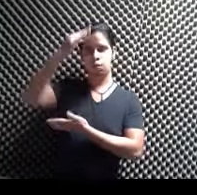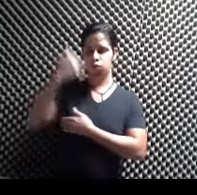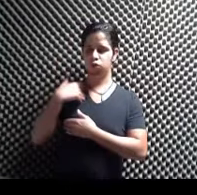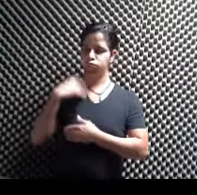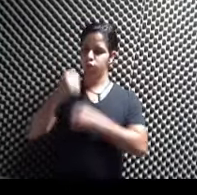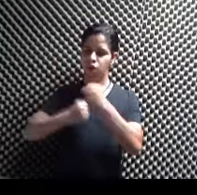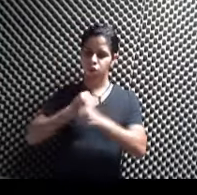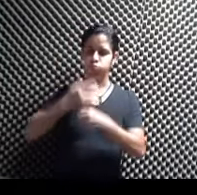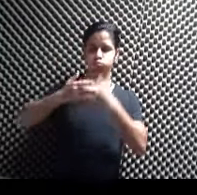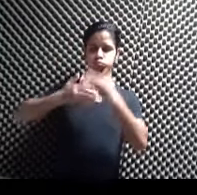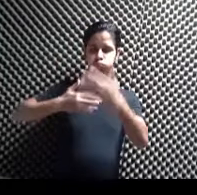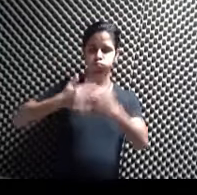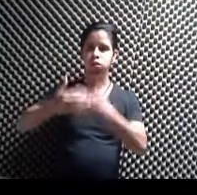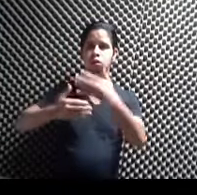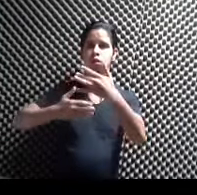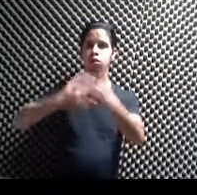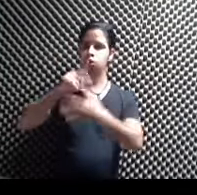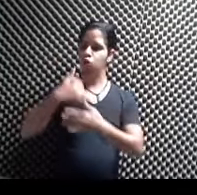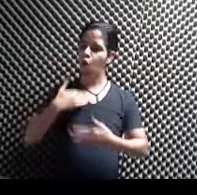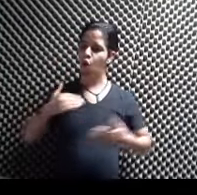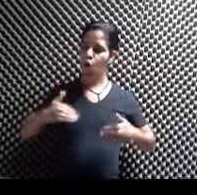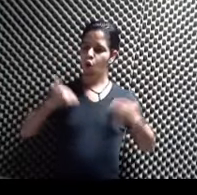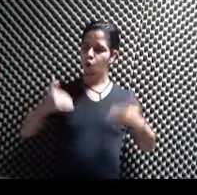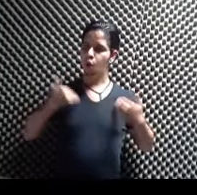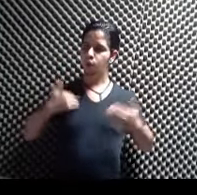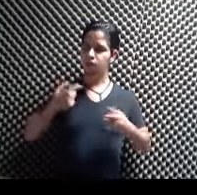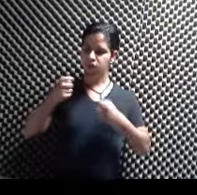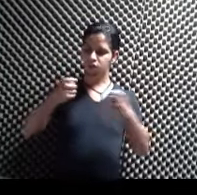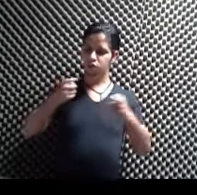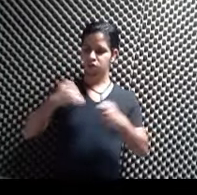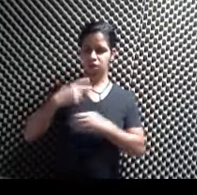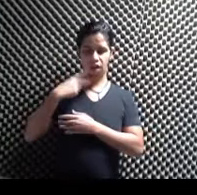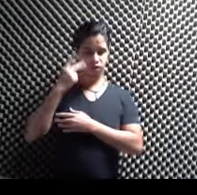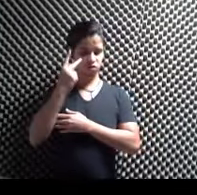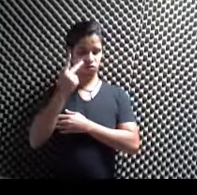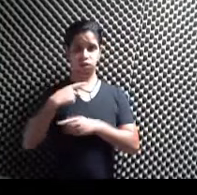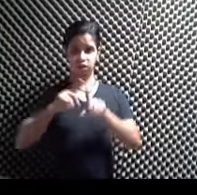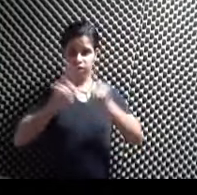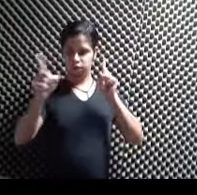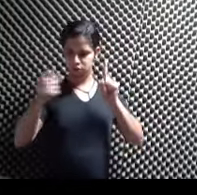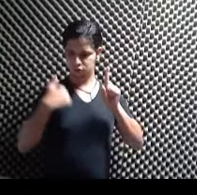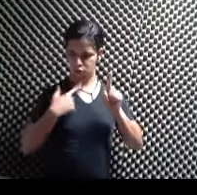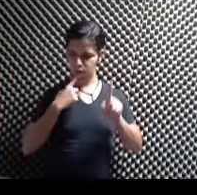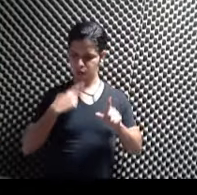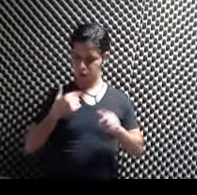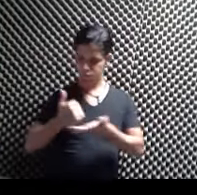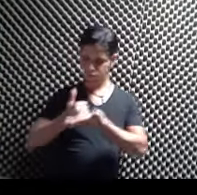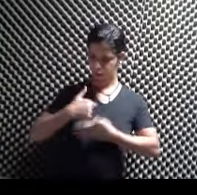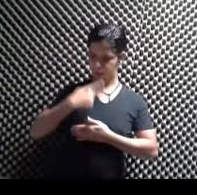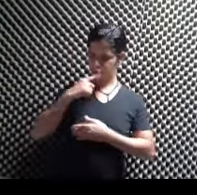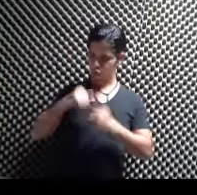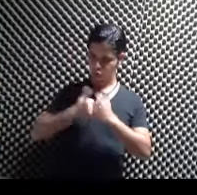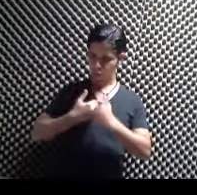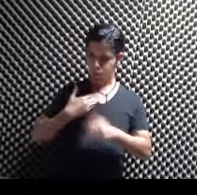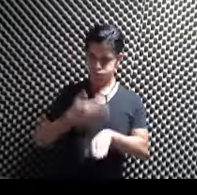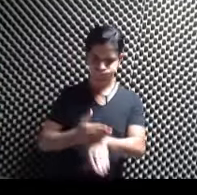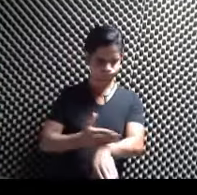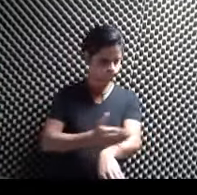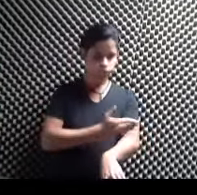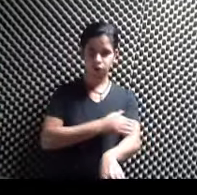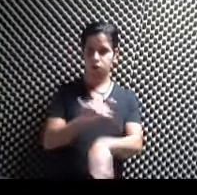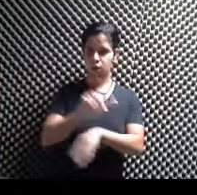van pasando y creo que los jóvenes directores pues a lo mejor tienen una visión diferente y eso me ayuda a mí como actor a seguir mejorando, sí, mantenerse, ¿no? Mantenerse